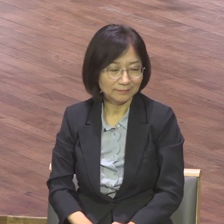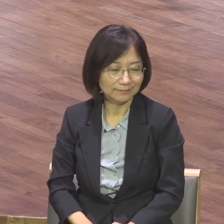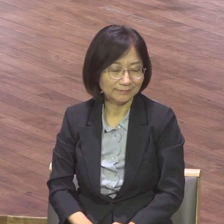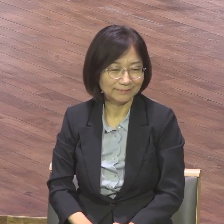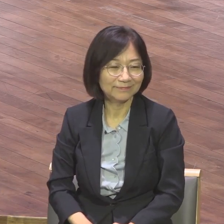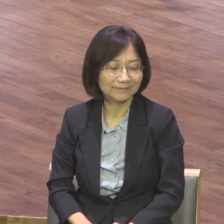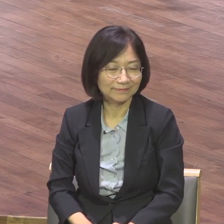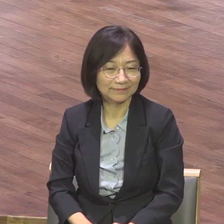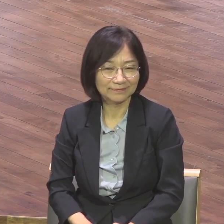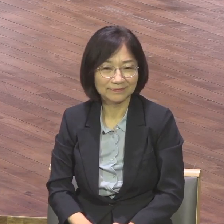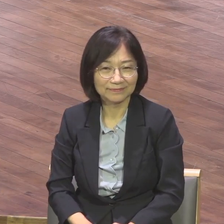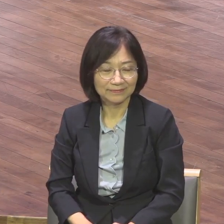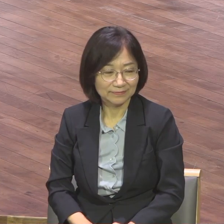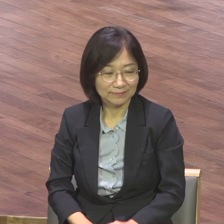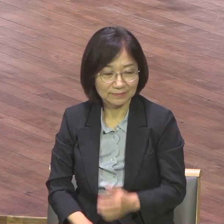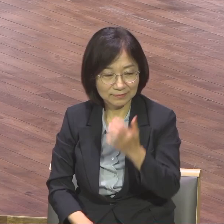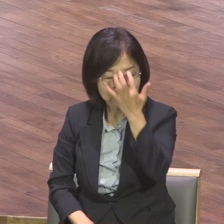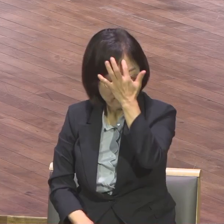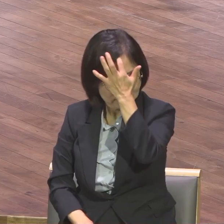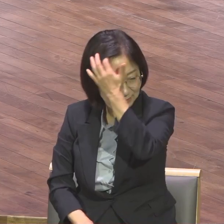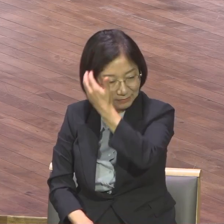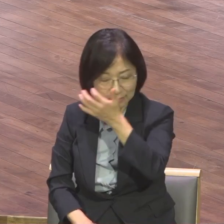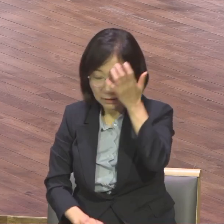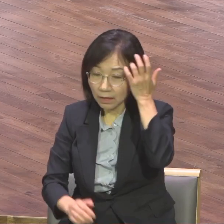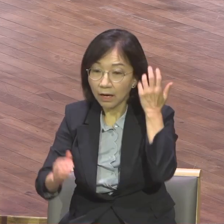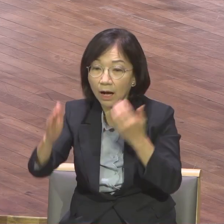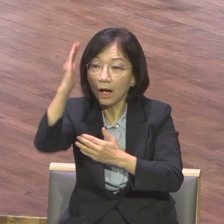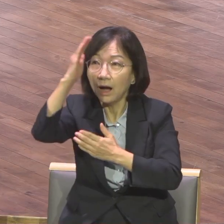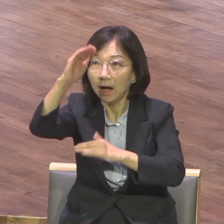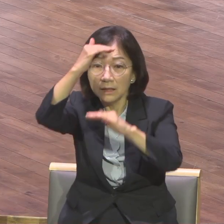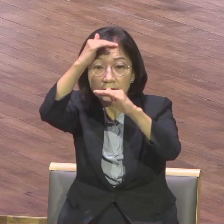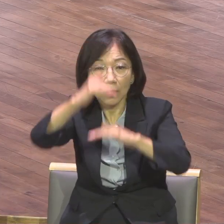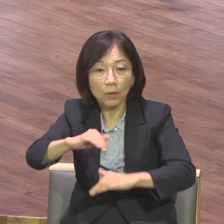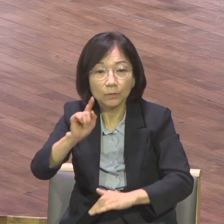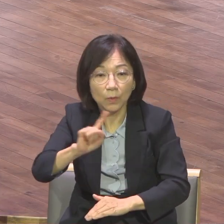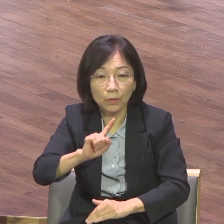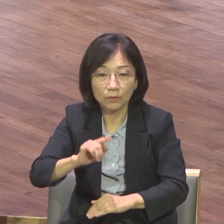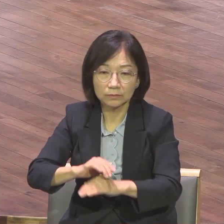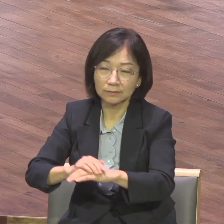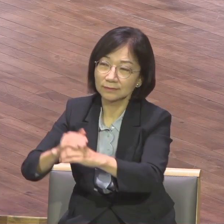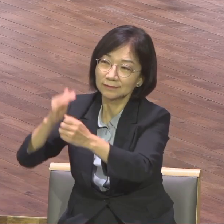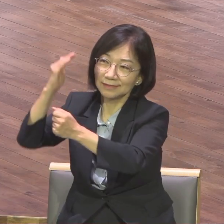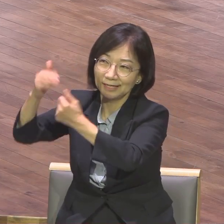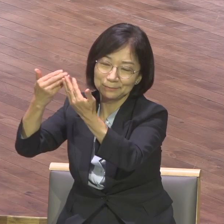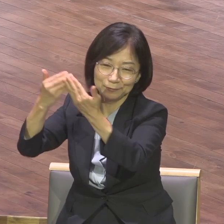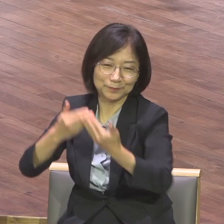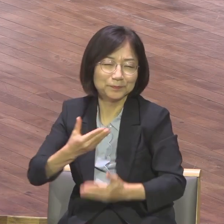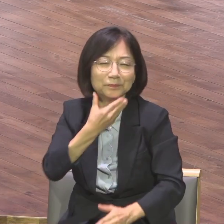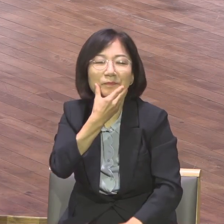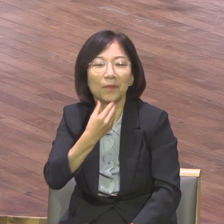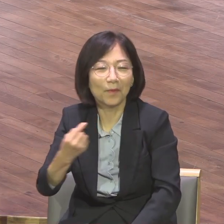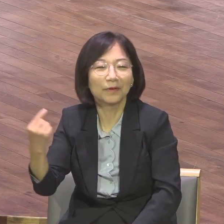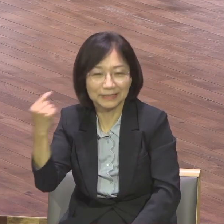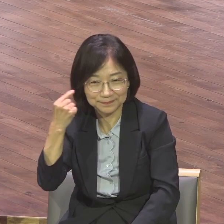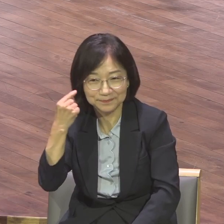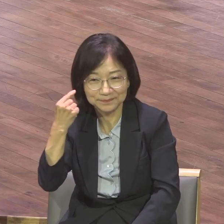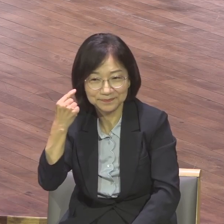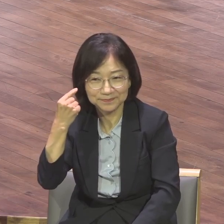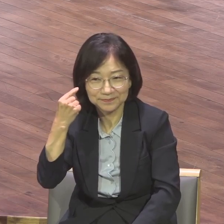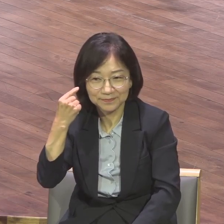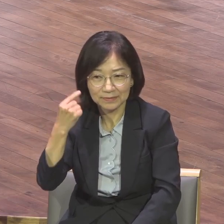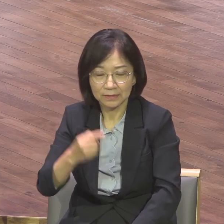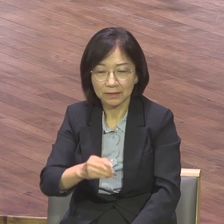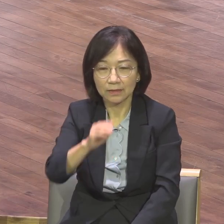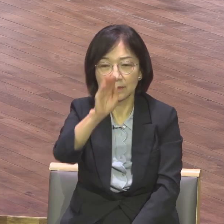뜻인데 다른 복음이 아니라 하나님의 복음, 복음 하는 말들이 모든 종교마다